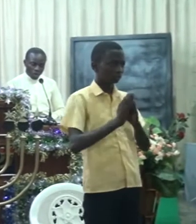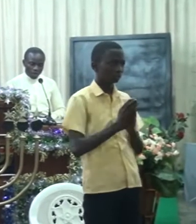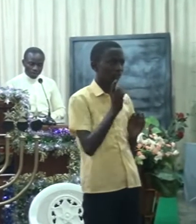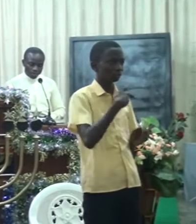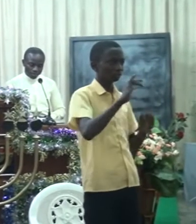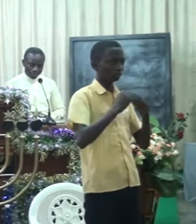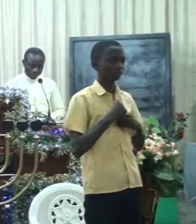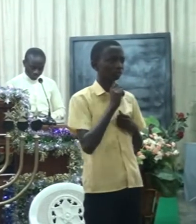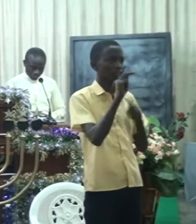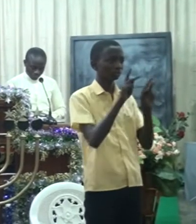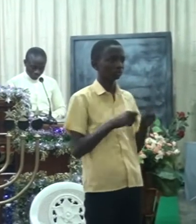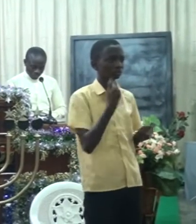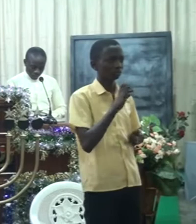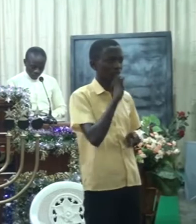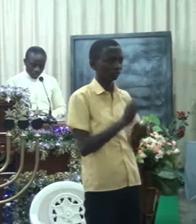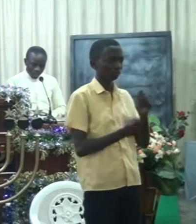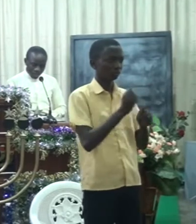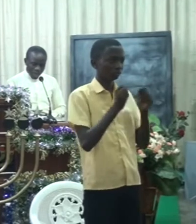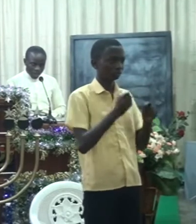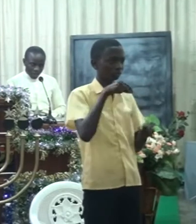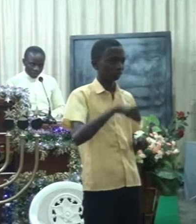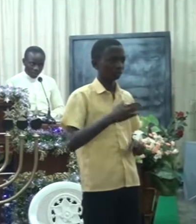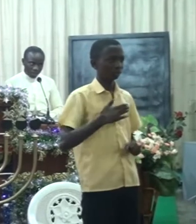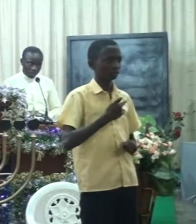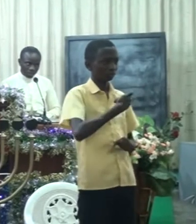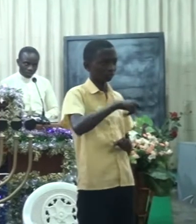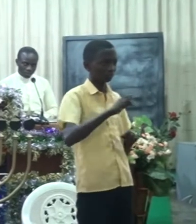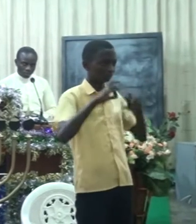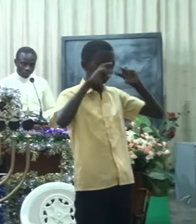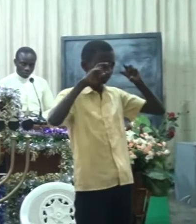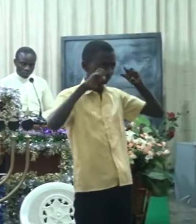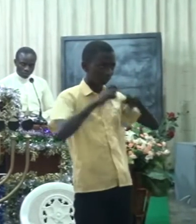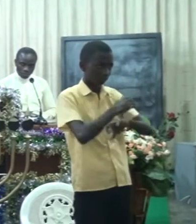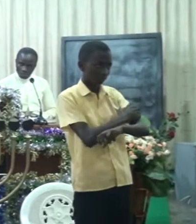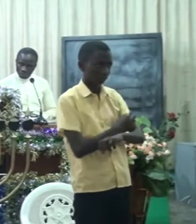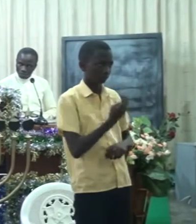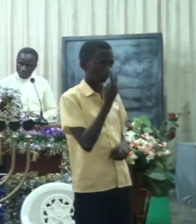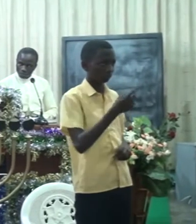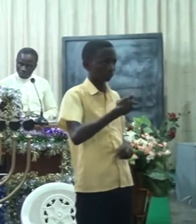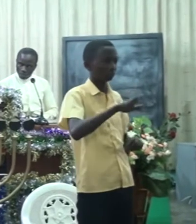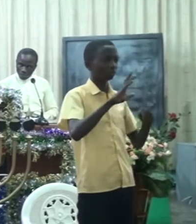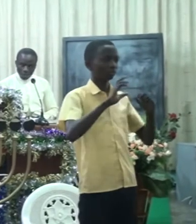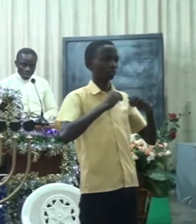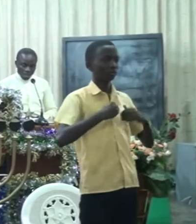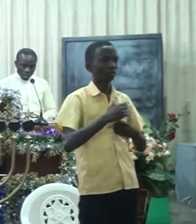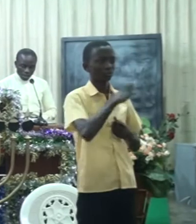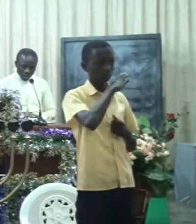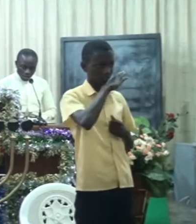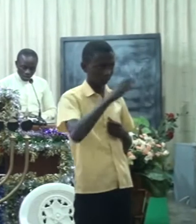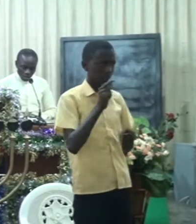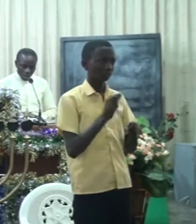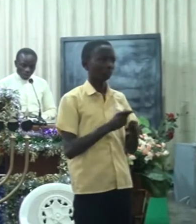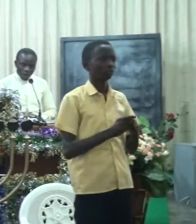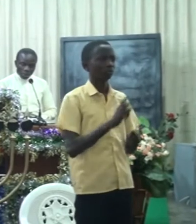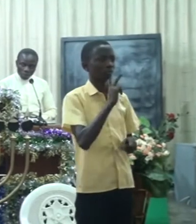fort que moi? Anakuja anaangalia. Il vient, il vérifie. Anaona hakuna neno la